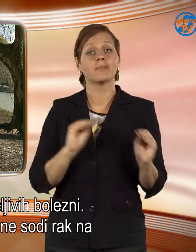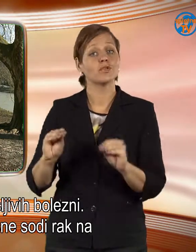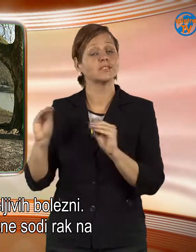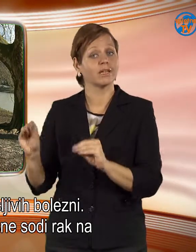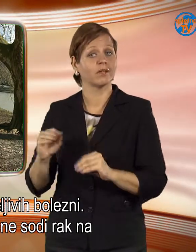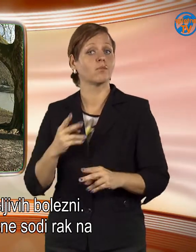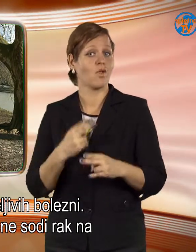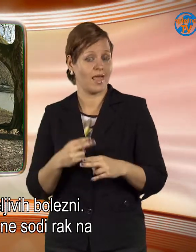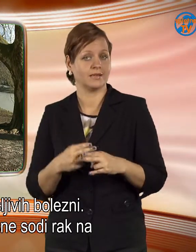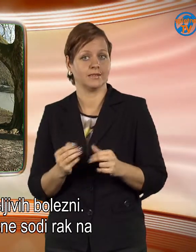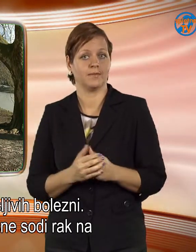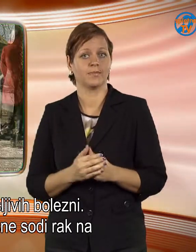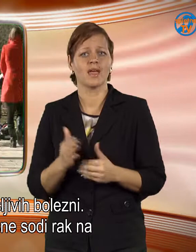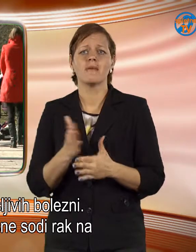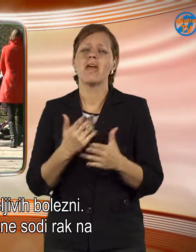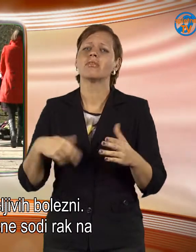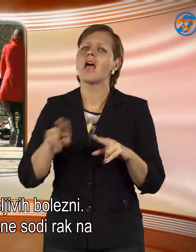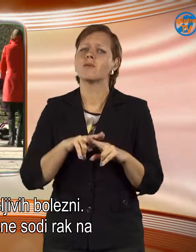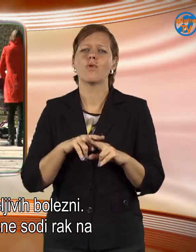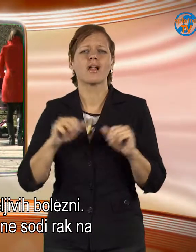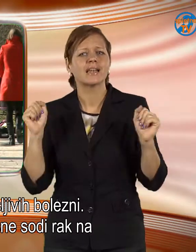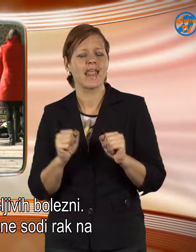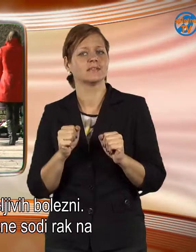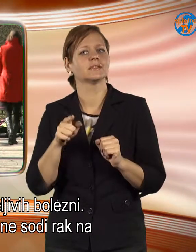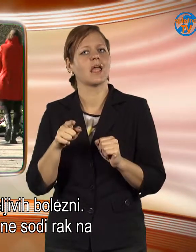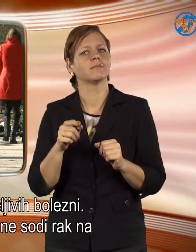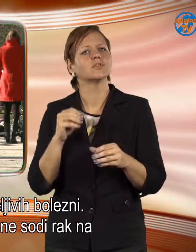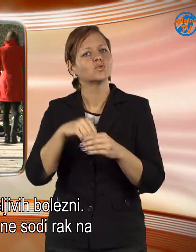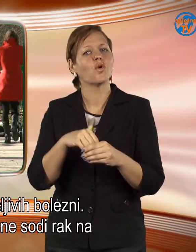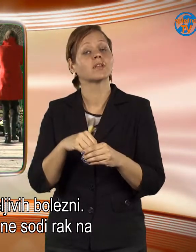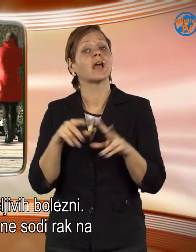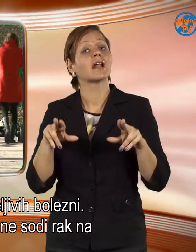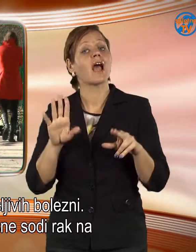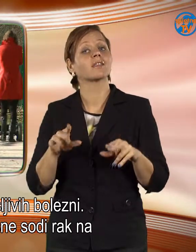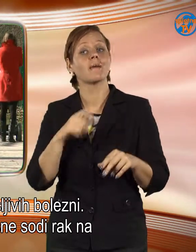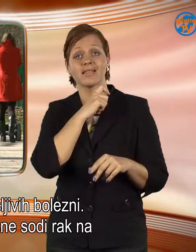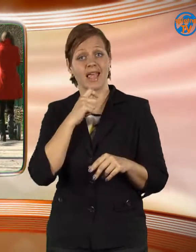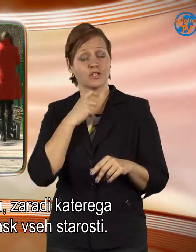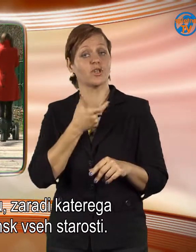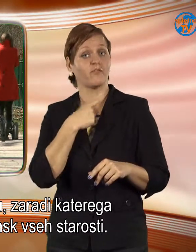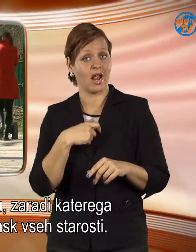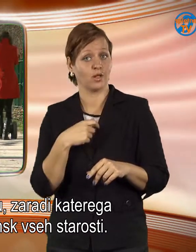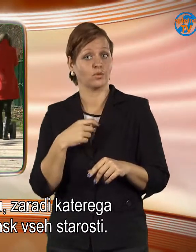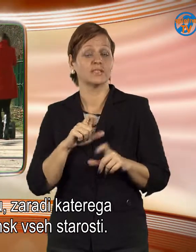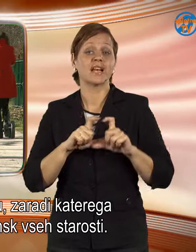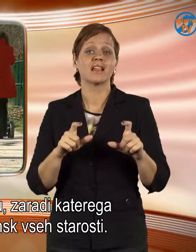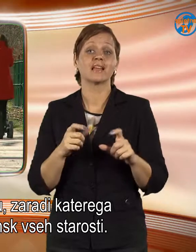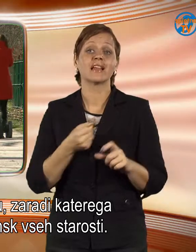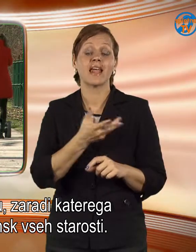bolezni. Med najbolj resne sodi rak na materničnem vratu, zaradi katerega letno umre